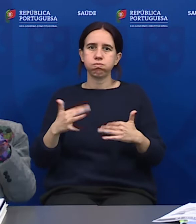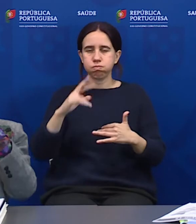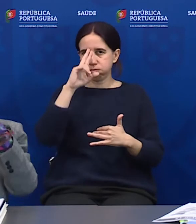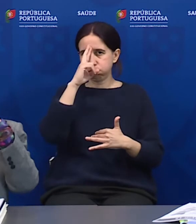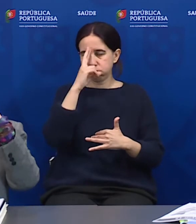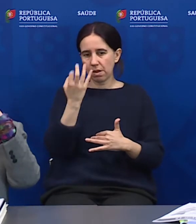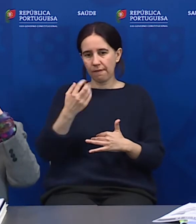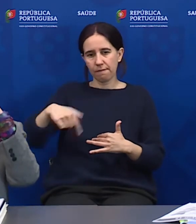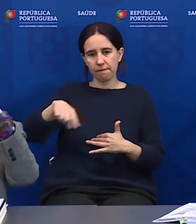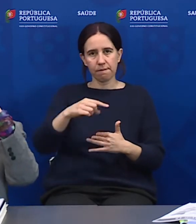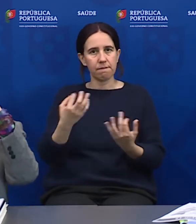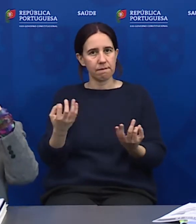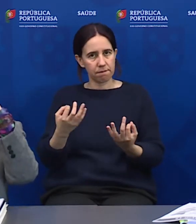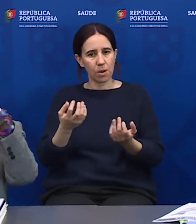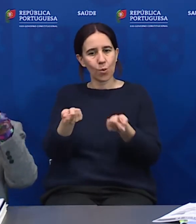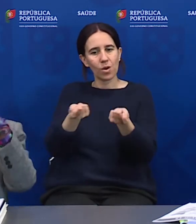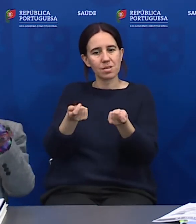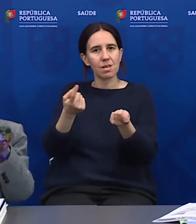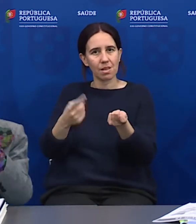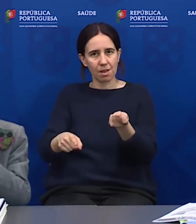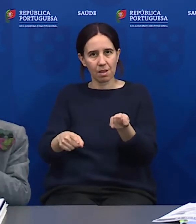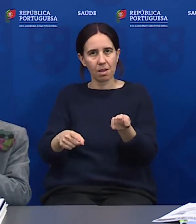que também têm colaborado